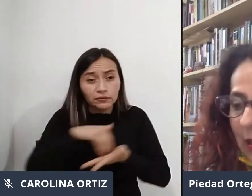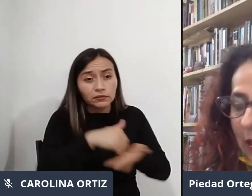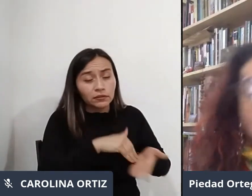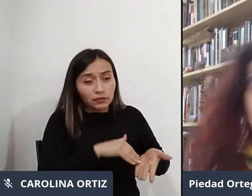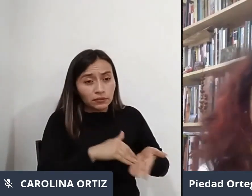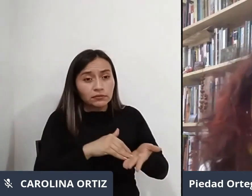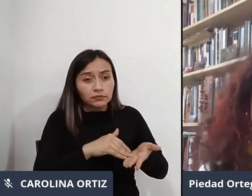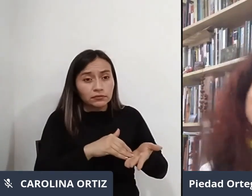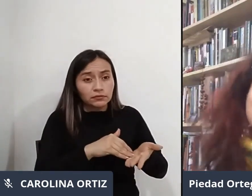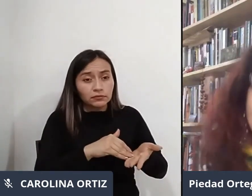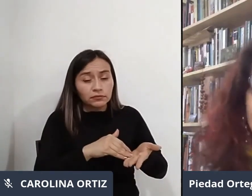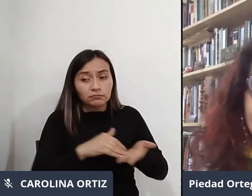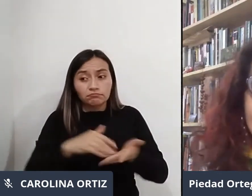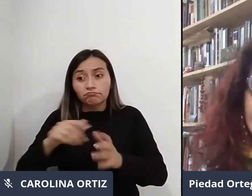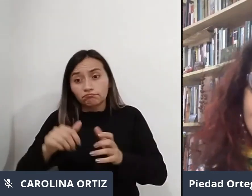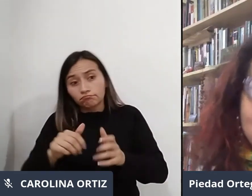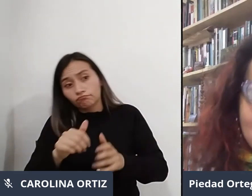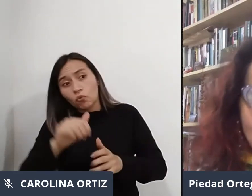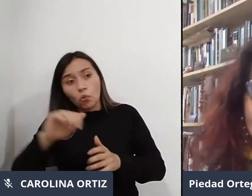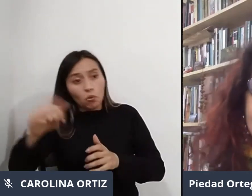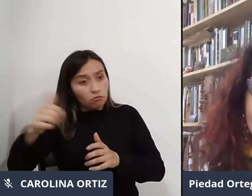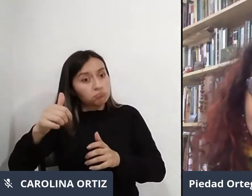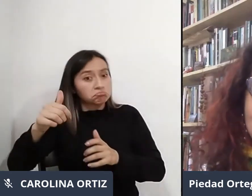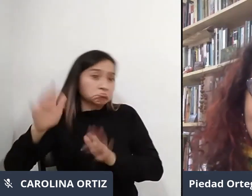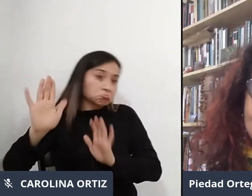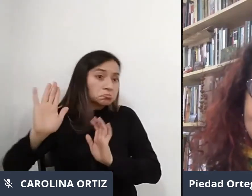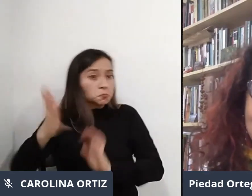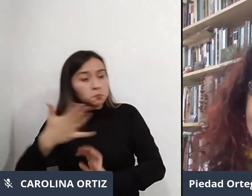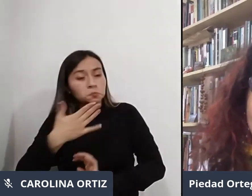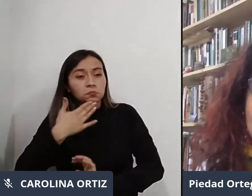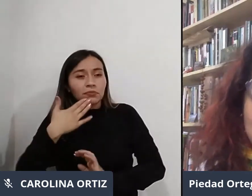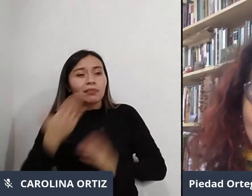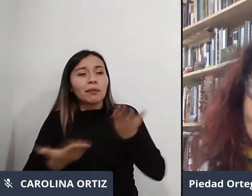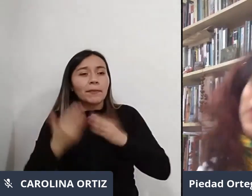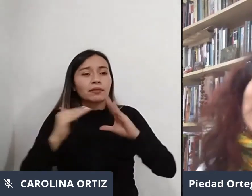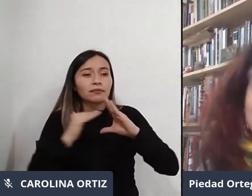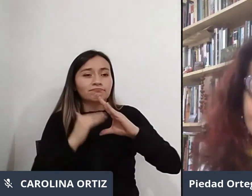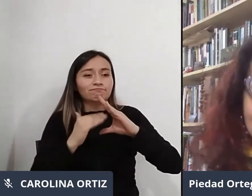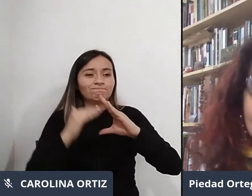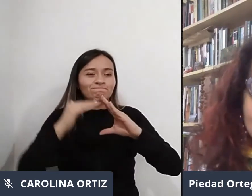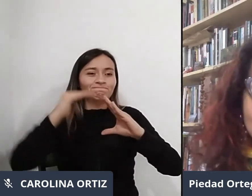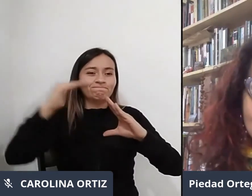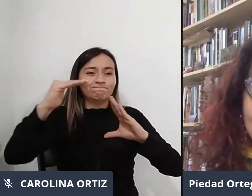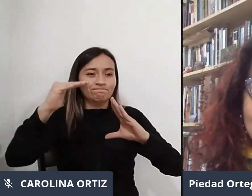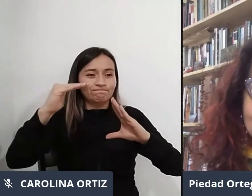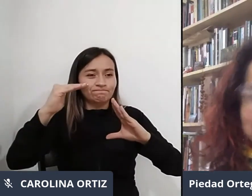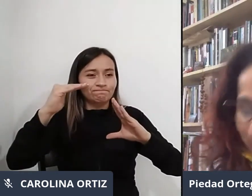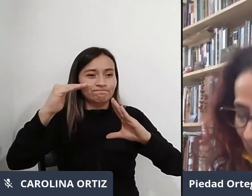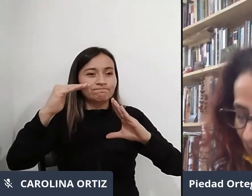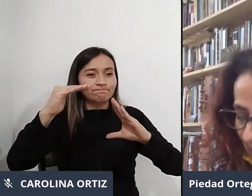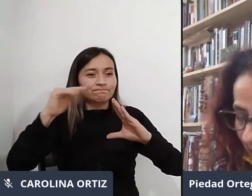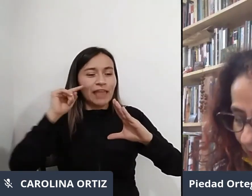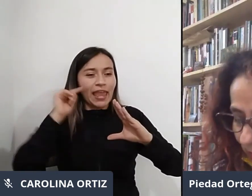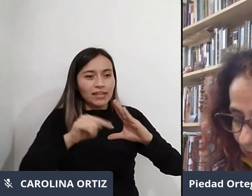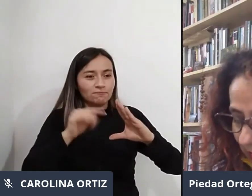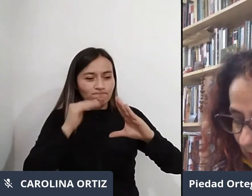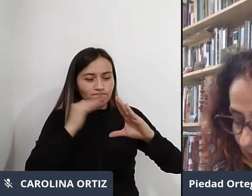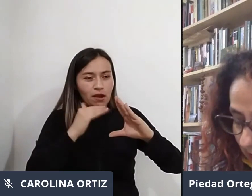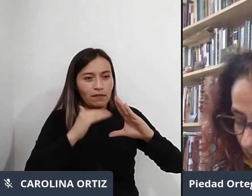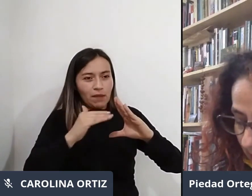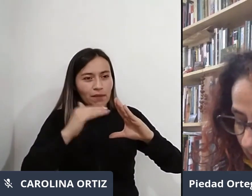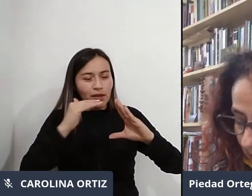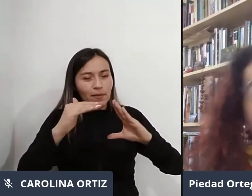otras, y eso depende también de unos marcadores sociales, y el marcador social aquí es de clase social.